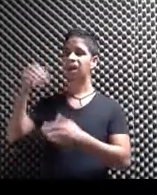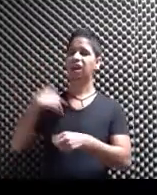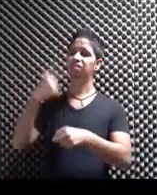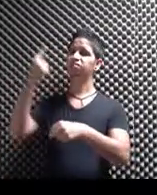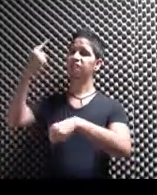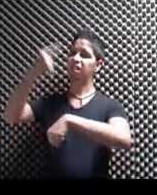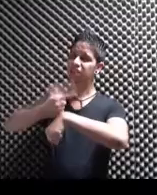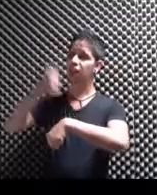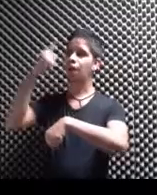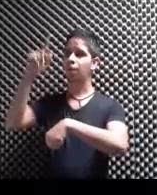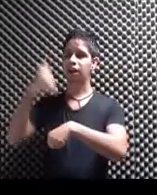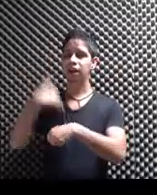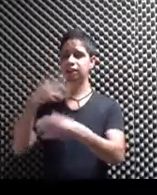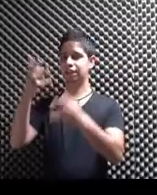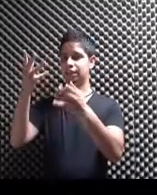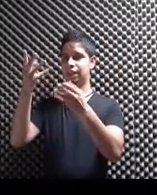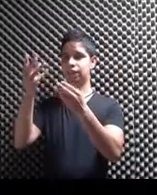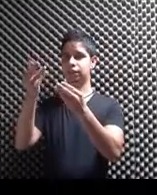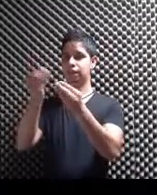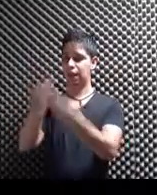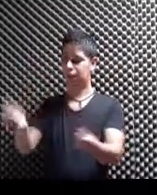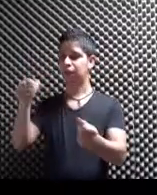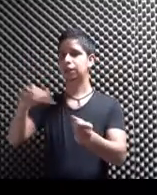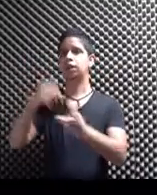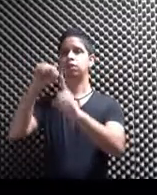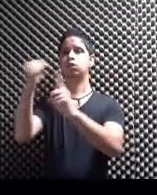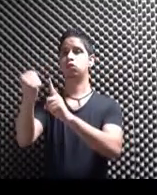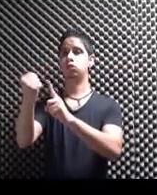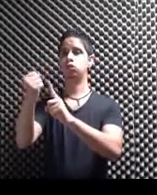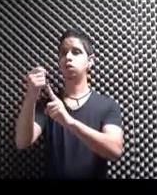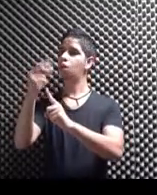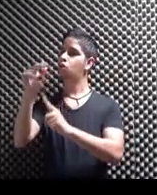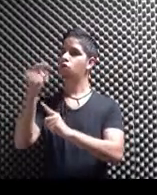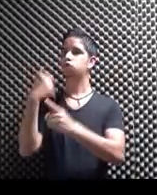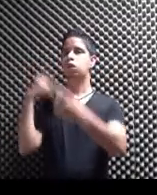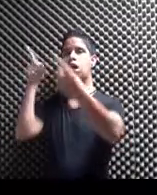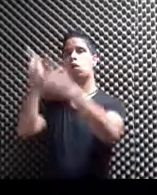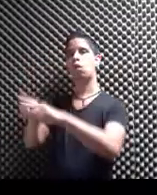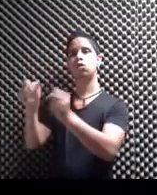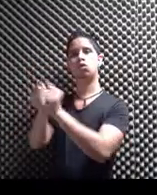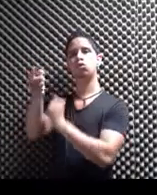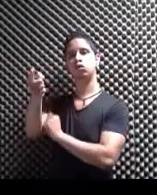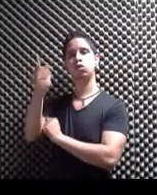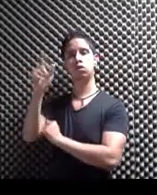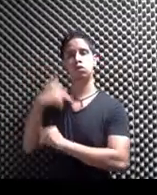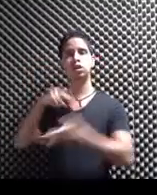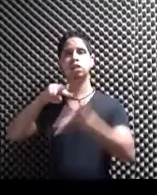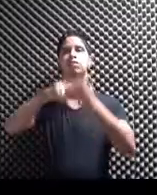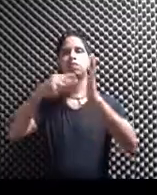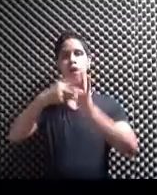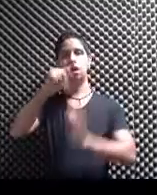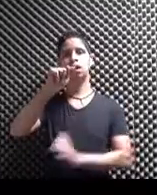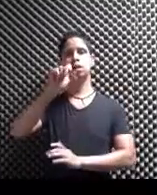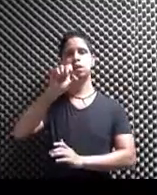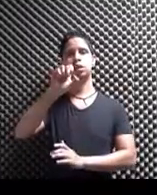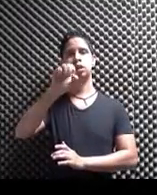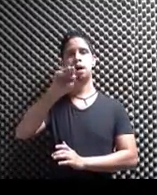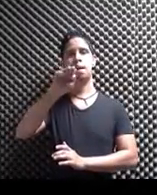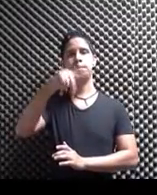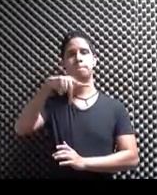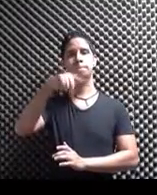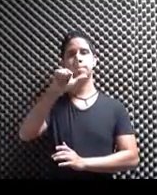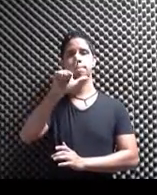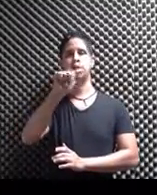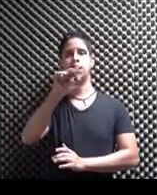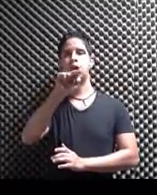¿Ve? Así que no puedo decir que aguanté por ti sino que hice un acuerdo contigo y eso es la templanza Si no lo cumple ya son otros